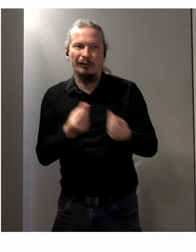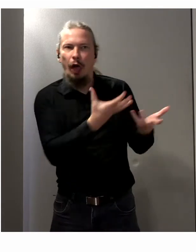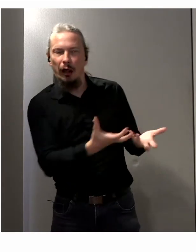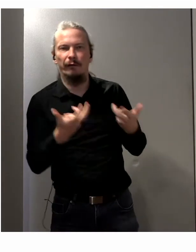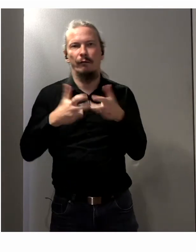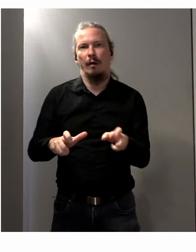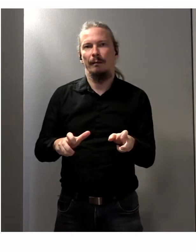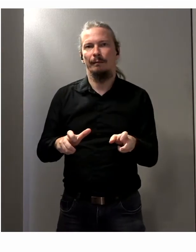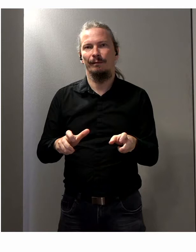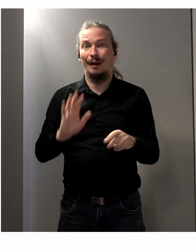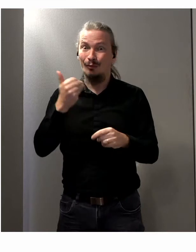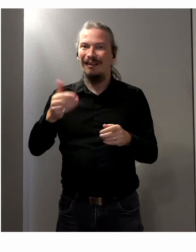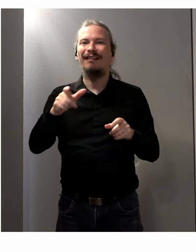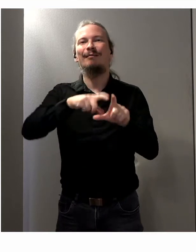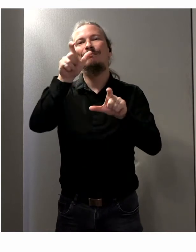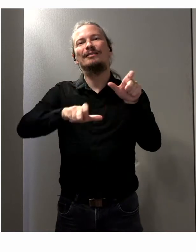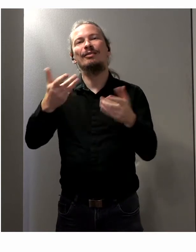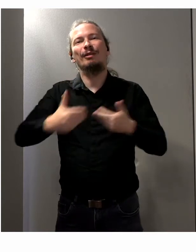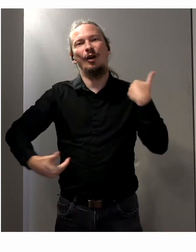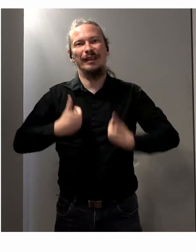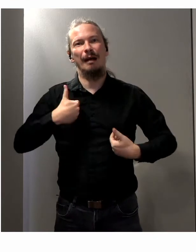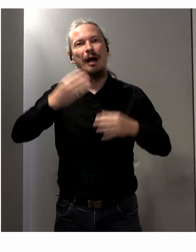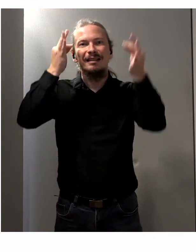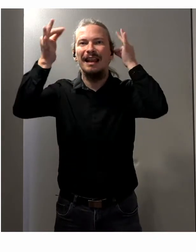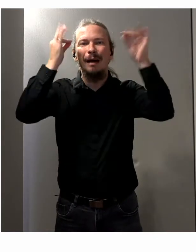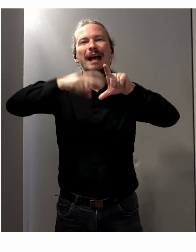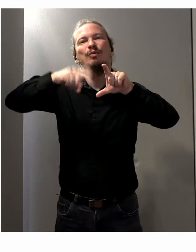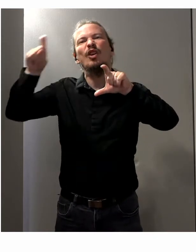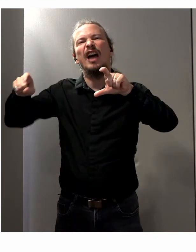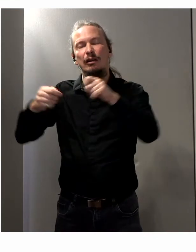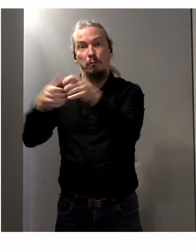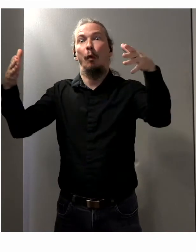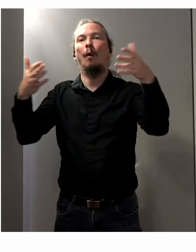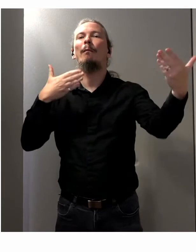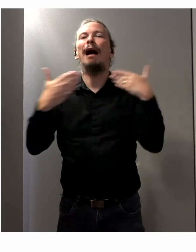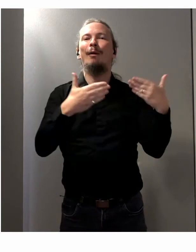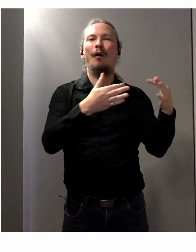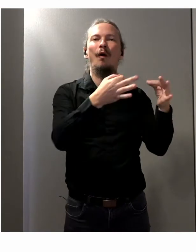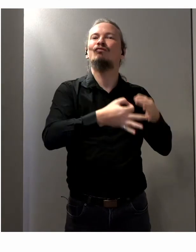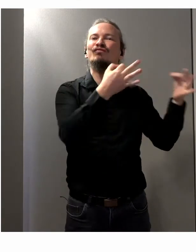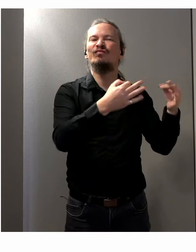Et d'ailleurs, le taux de célibat des personnes handicapées est supérieur à celui de la population ordinaire.